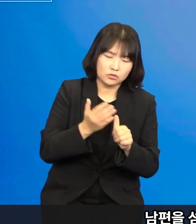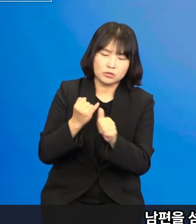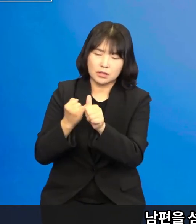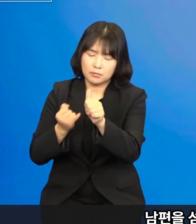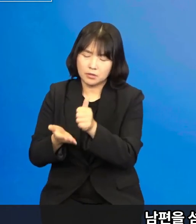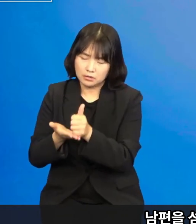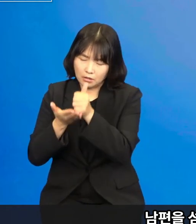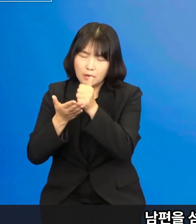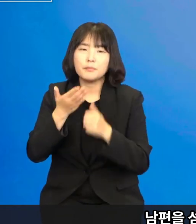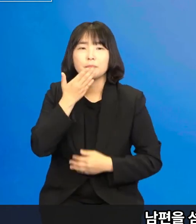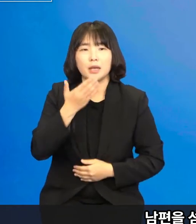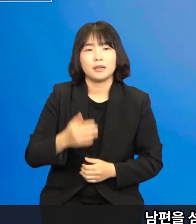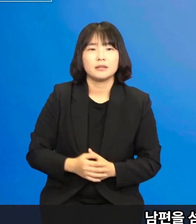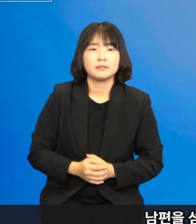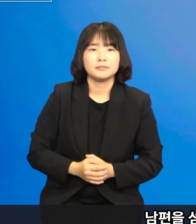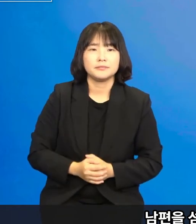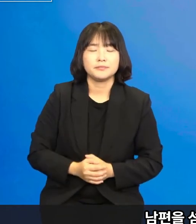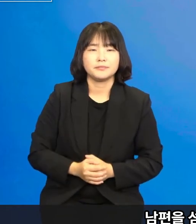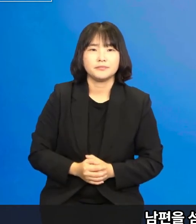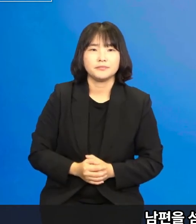있었습니다.